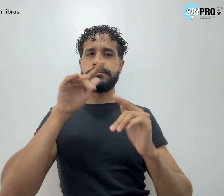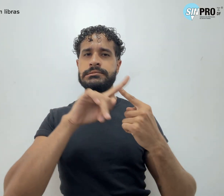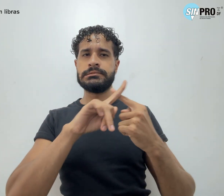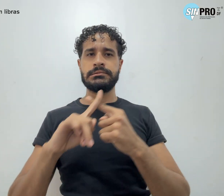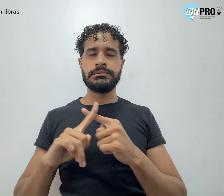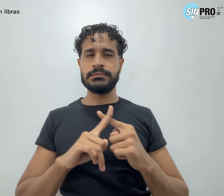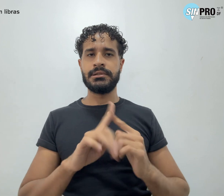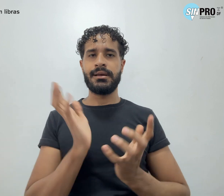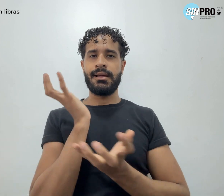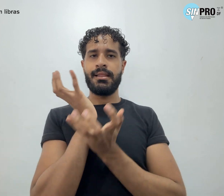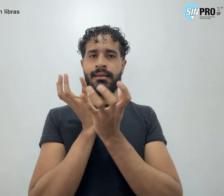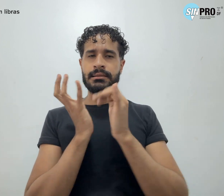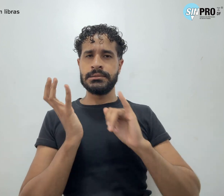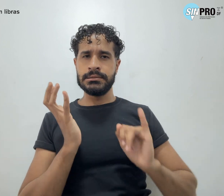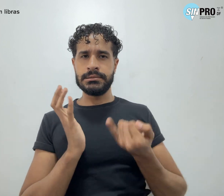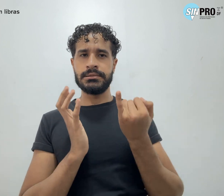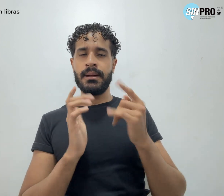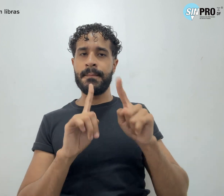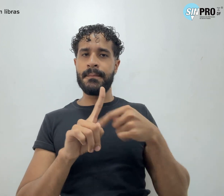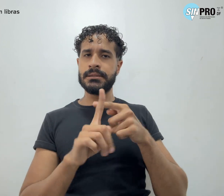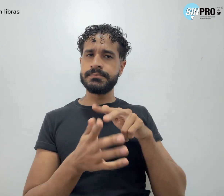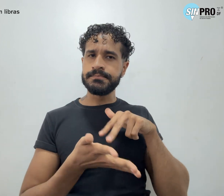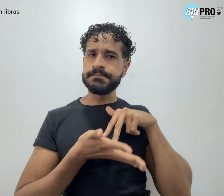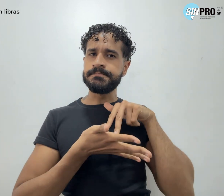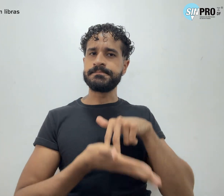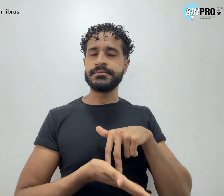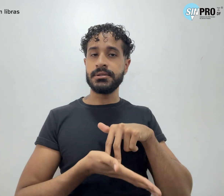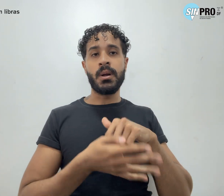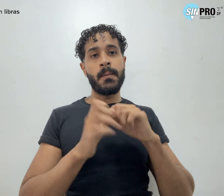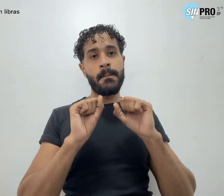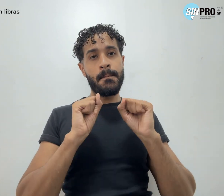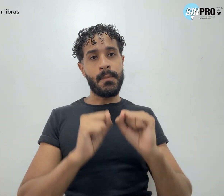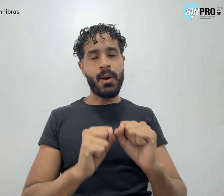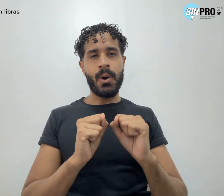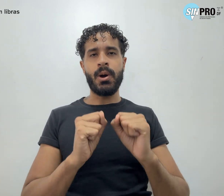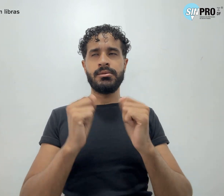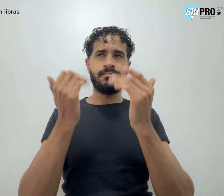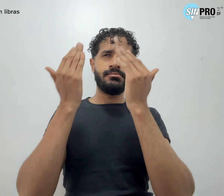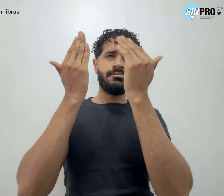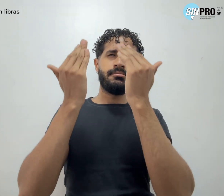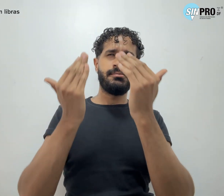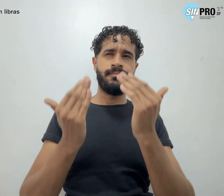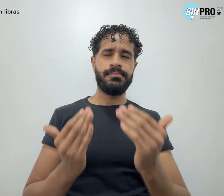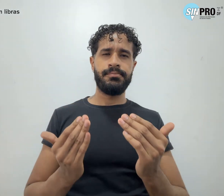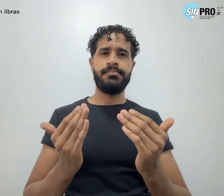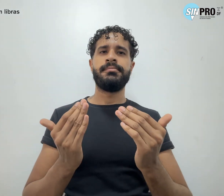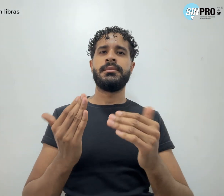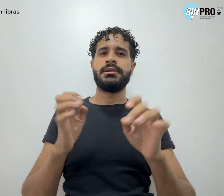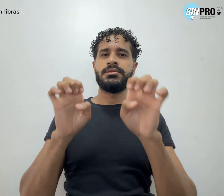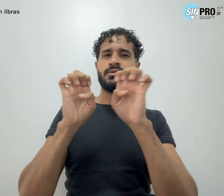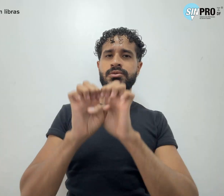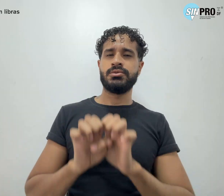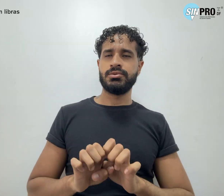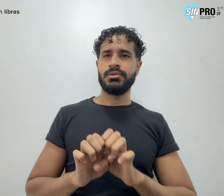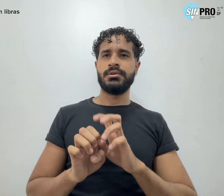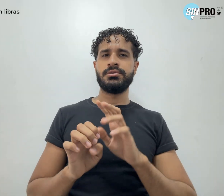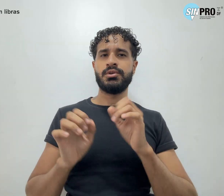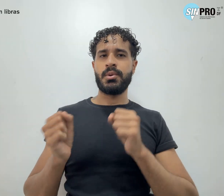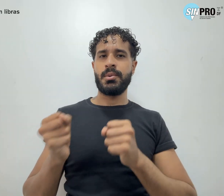exploração e resistência, o que pode questionar estruturas de poder